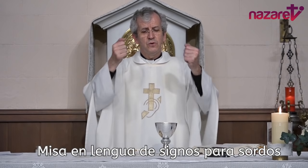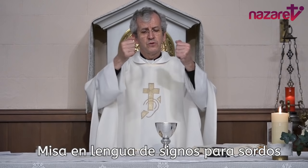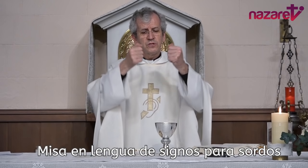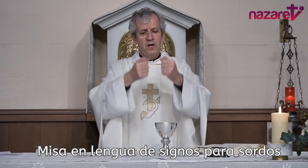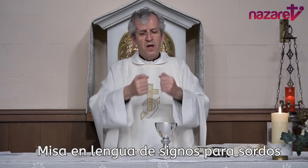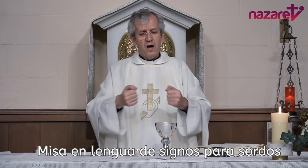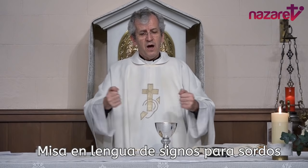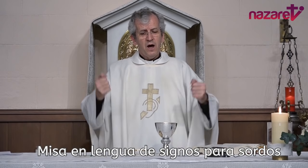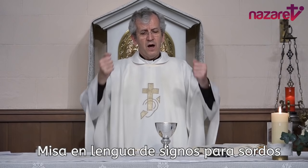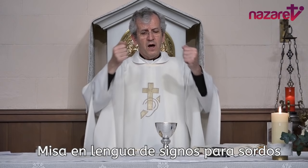siglos.